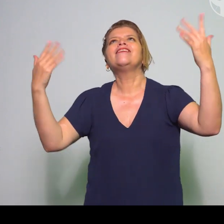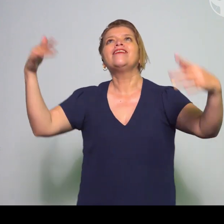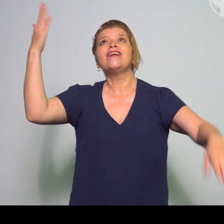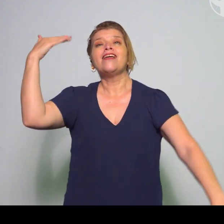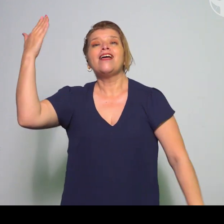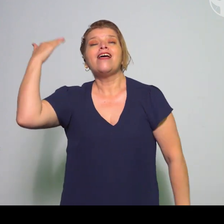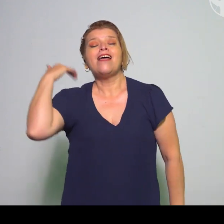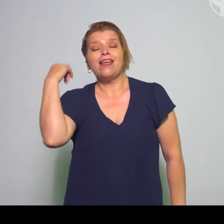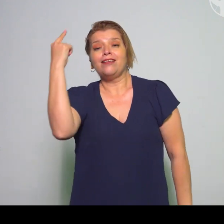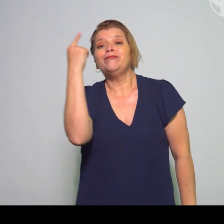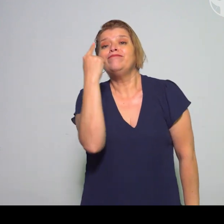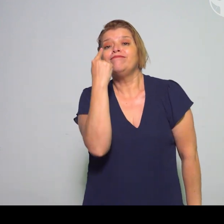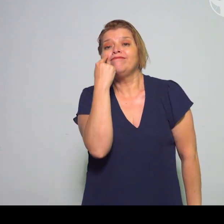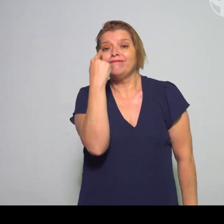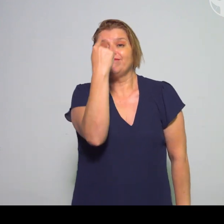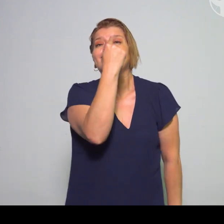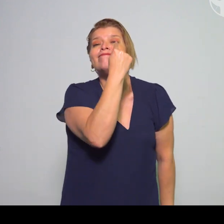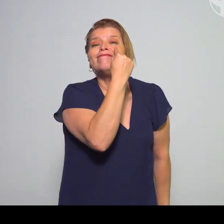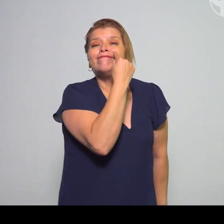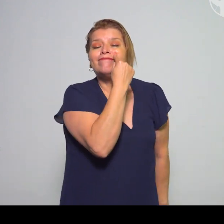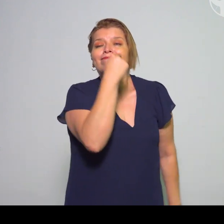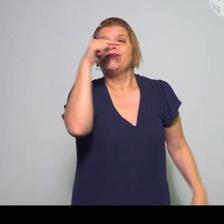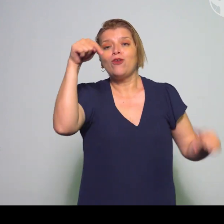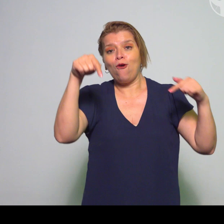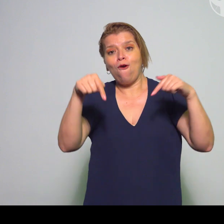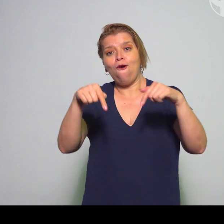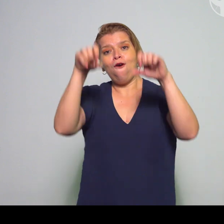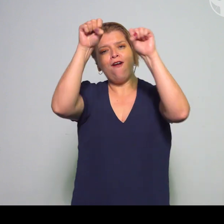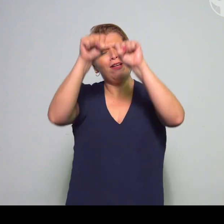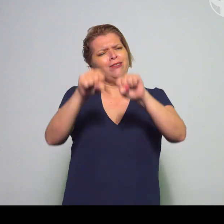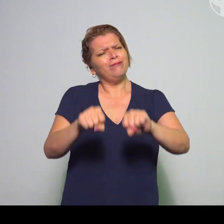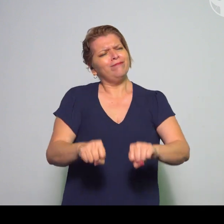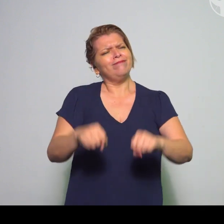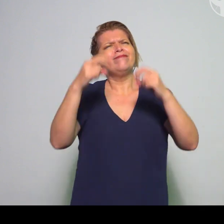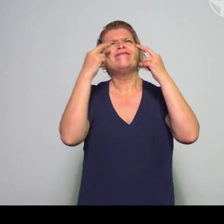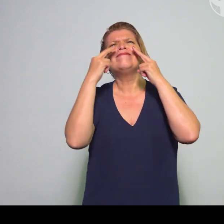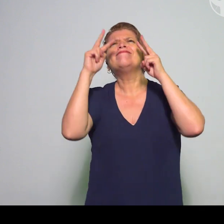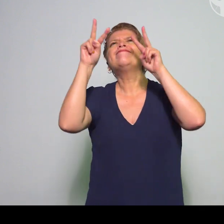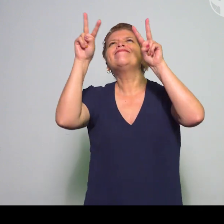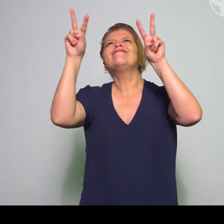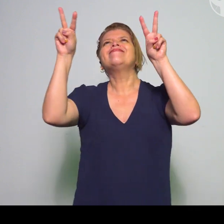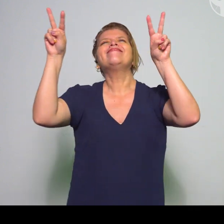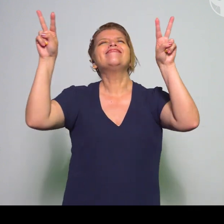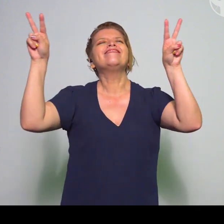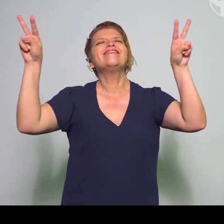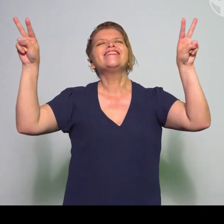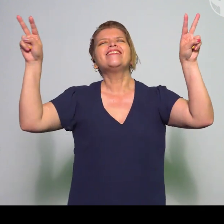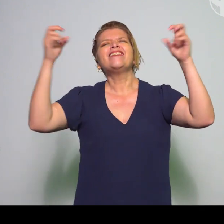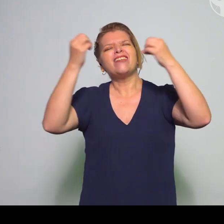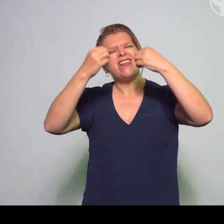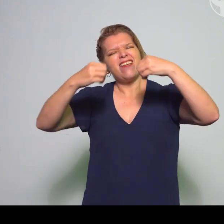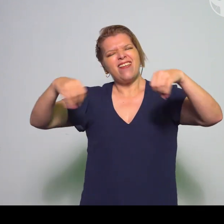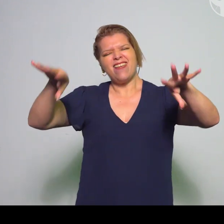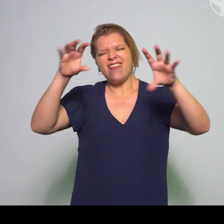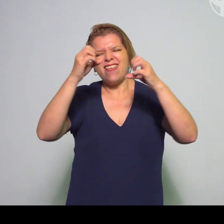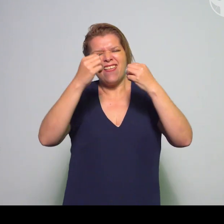Fui ciego, mas hoy veo yo,